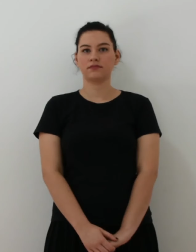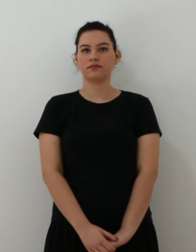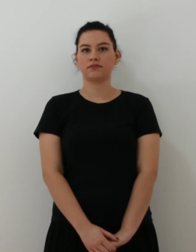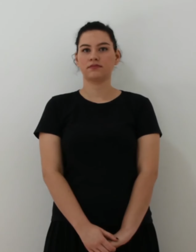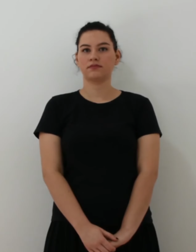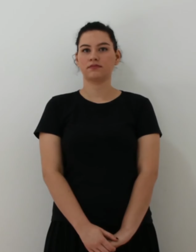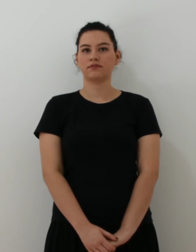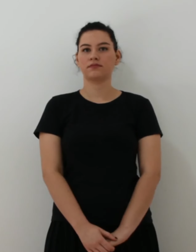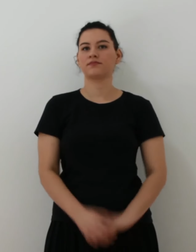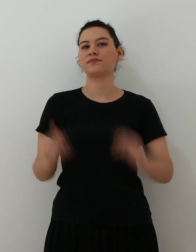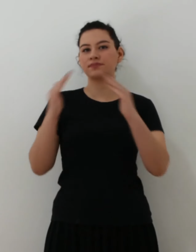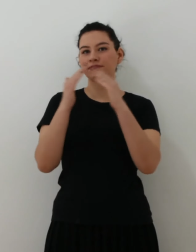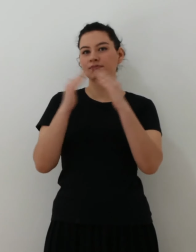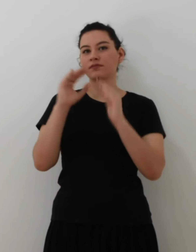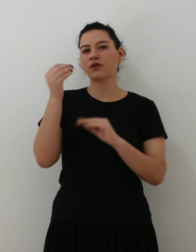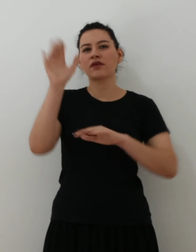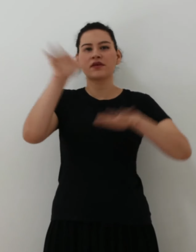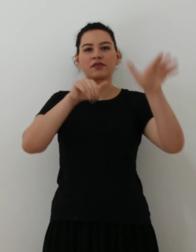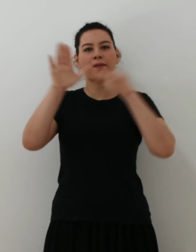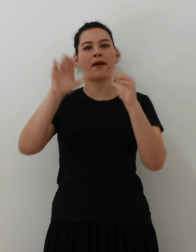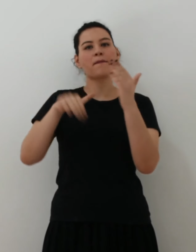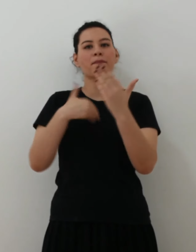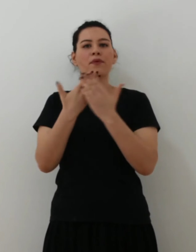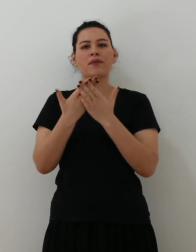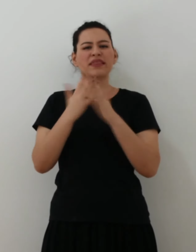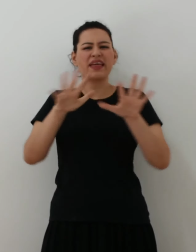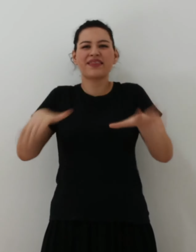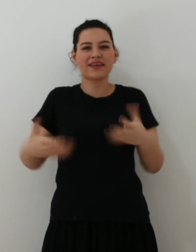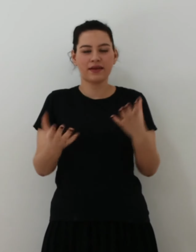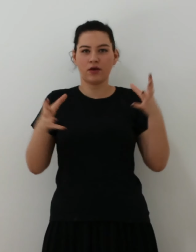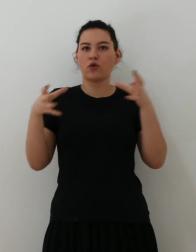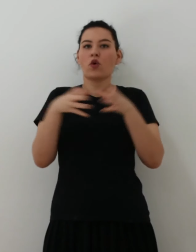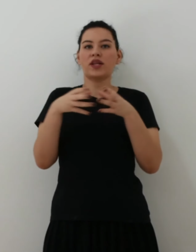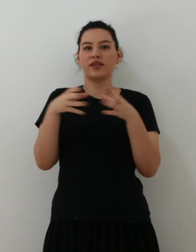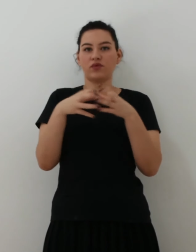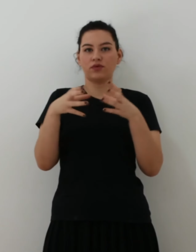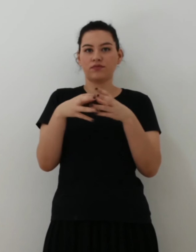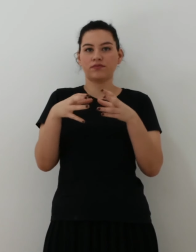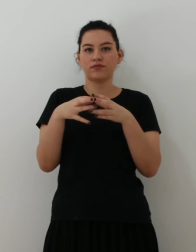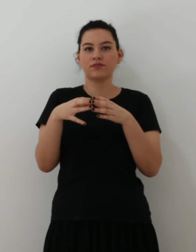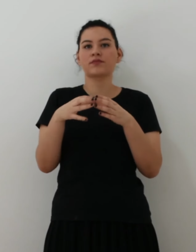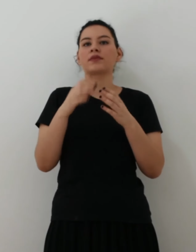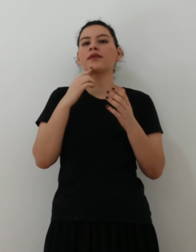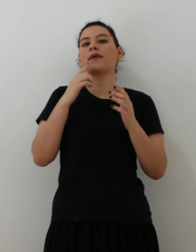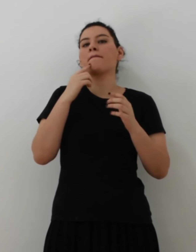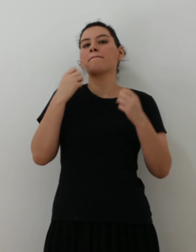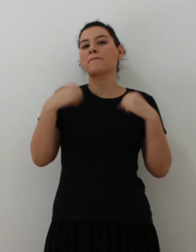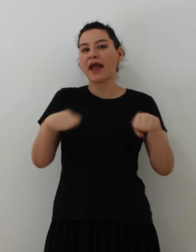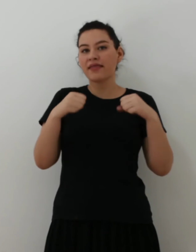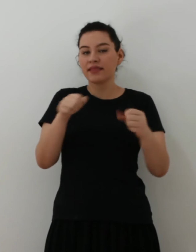Casa INJU convoca propuestas de colectivos, ensayos y uso de espacios para diversas